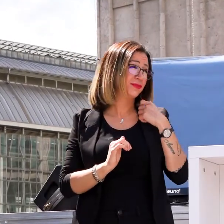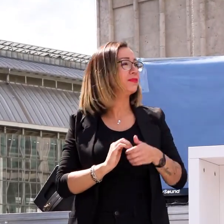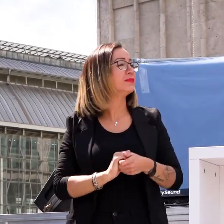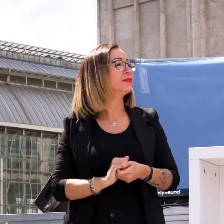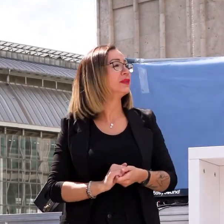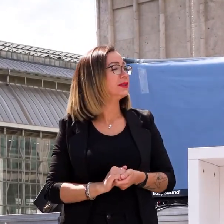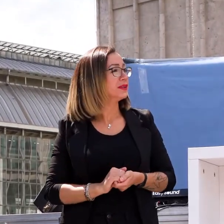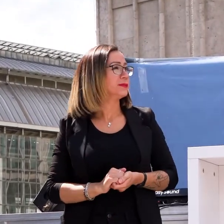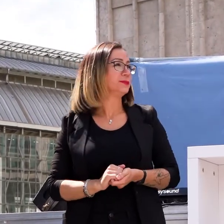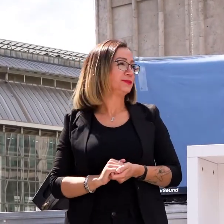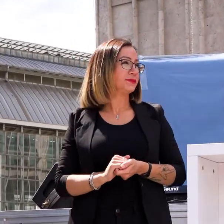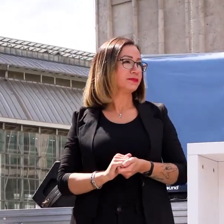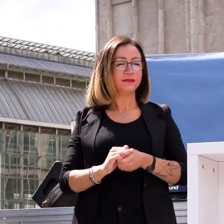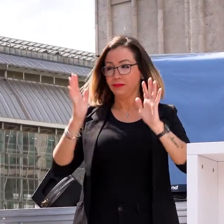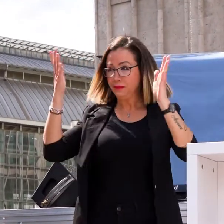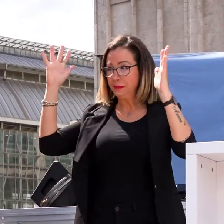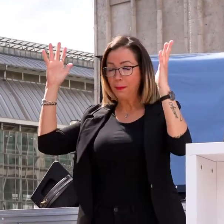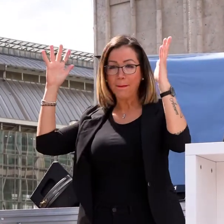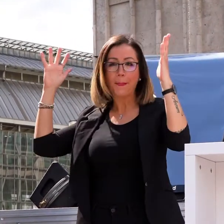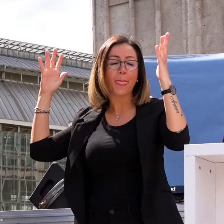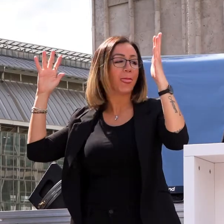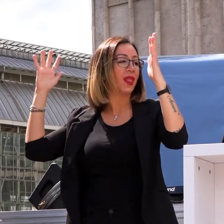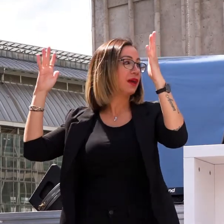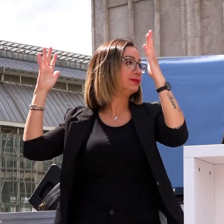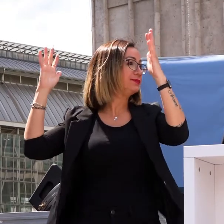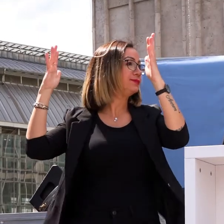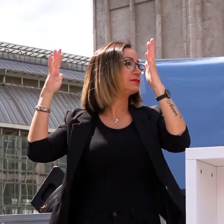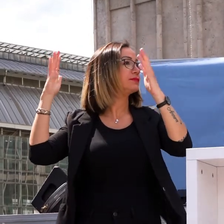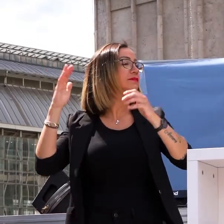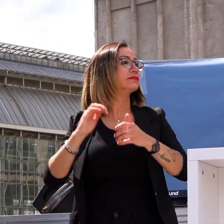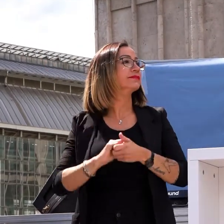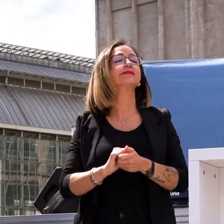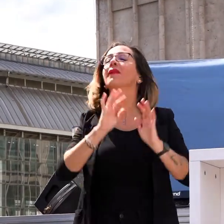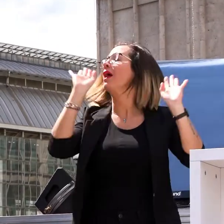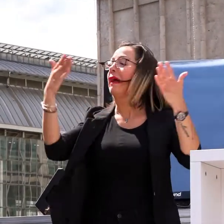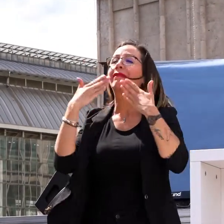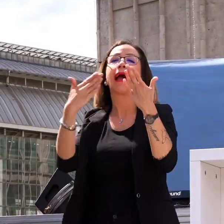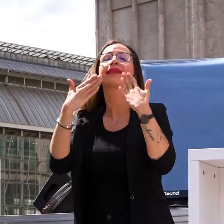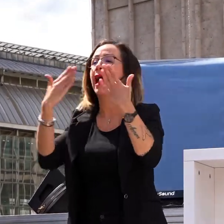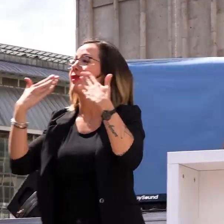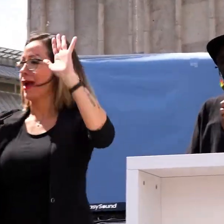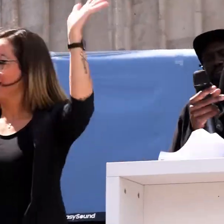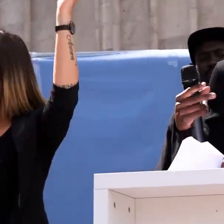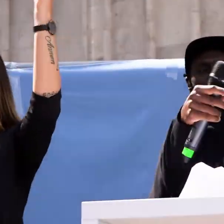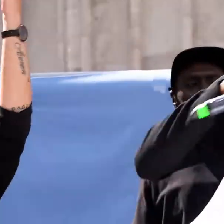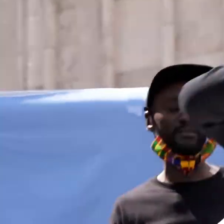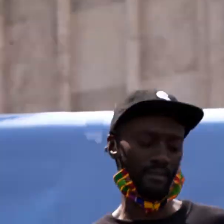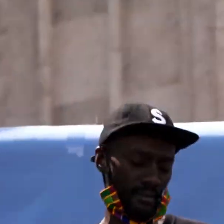Dankeschön. Ciao.